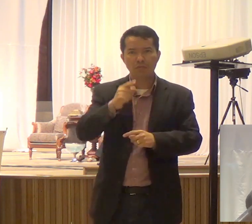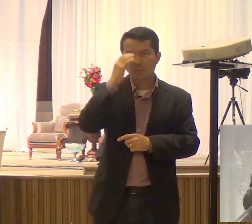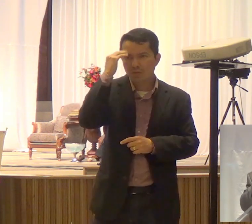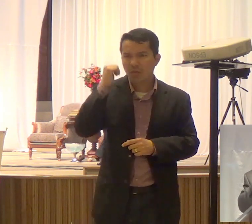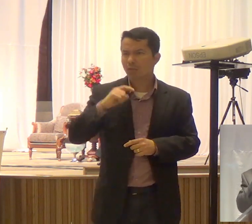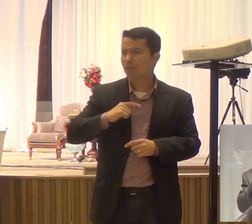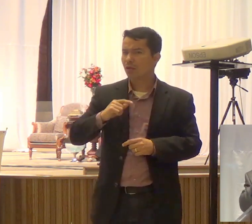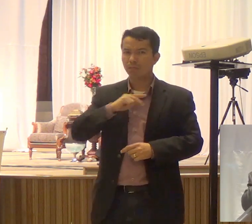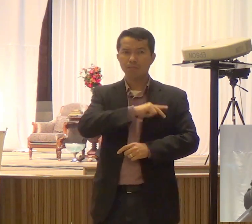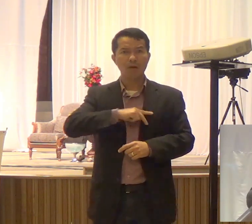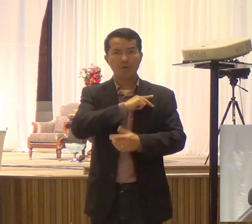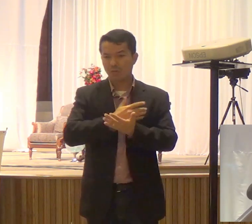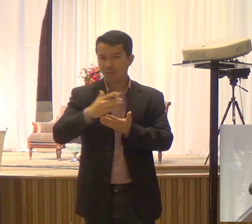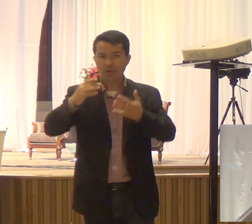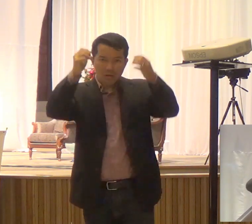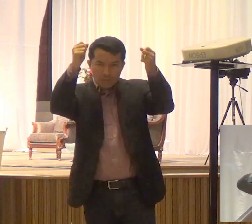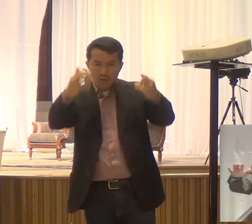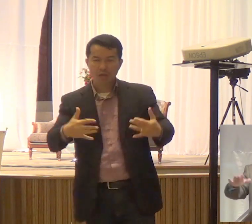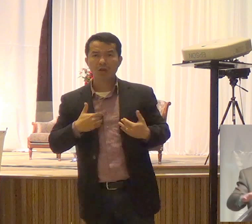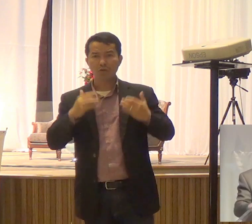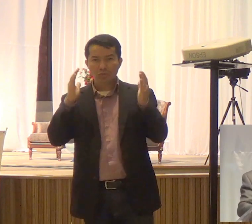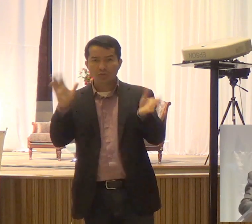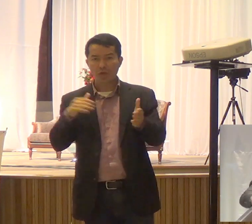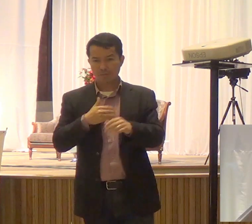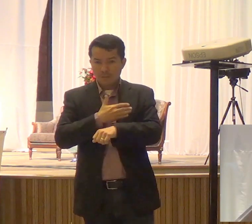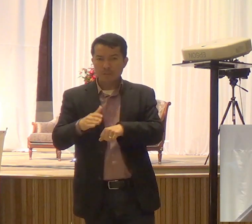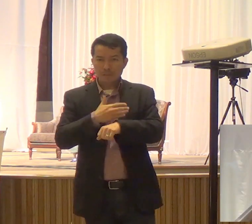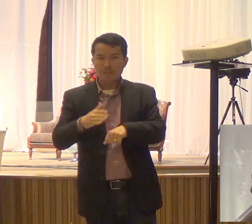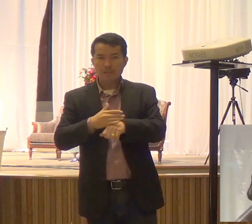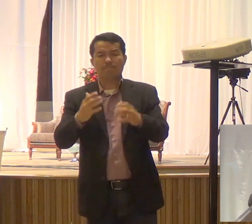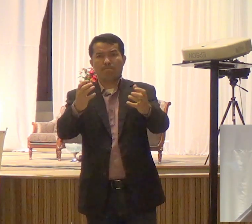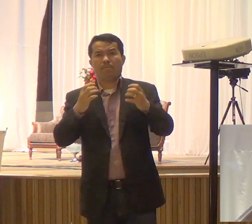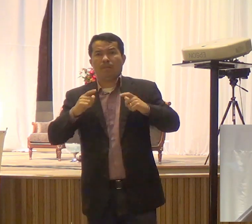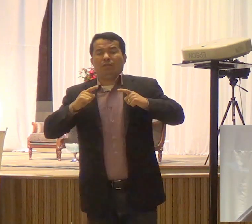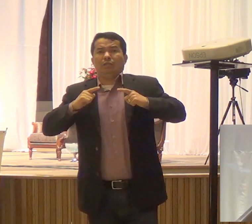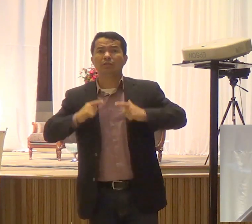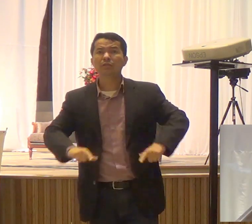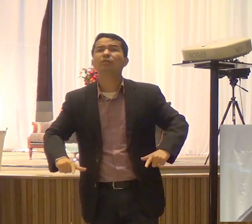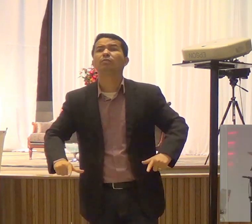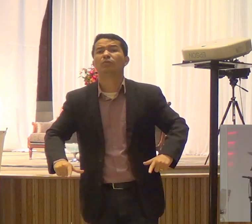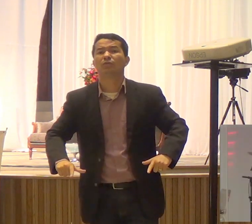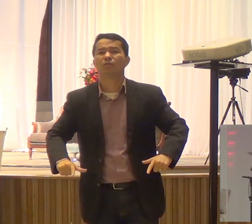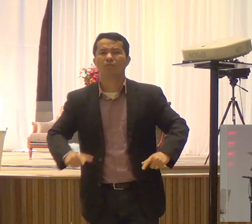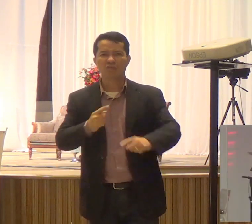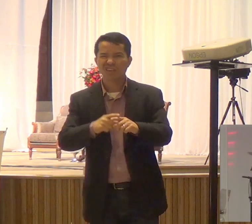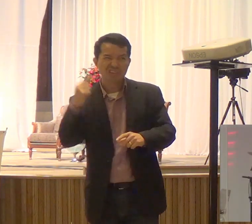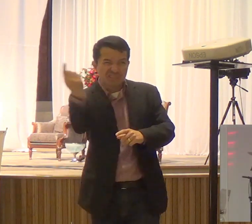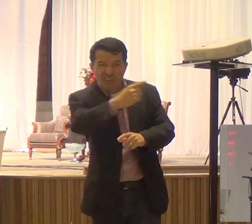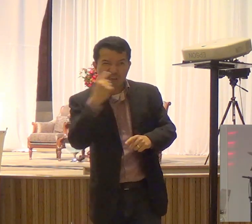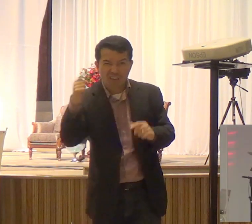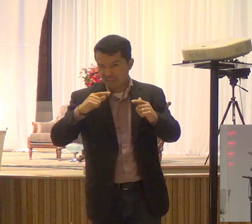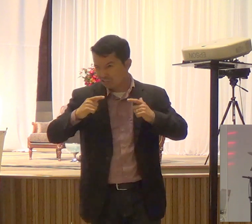alcançou a perfeição. Nenhum de nós aqui é bom o suficiente, nenhum de nós aqui já chegou lá. Mas